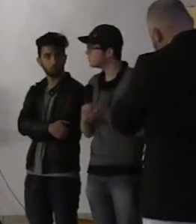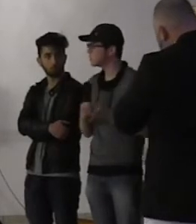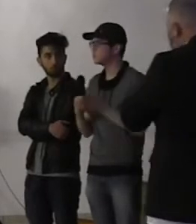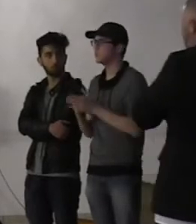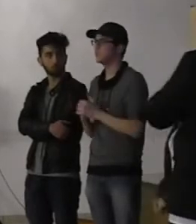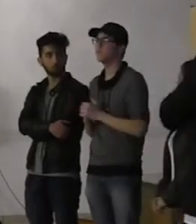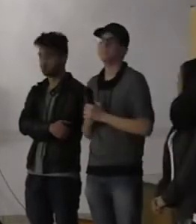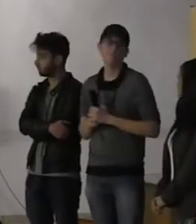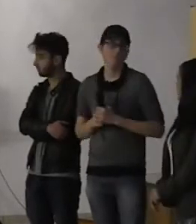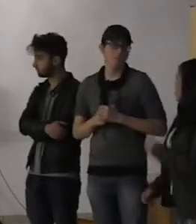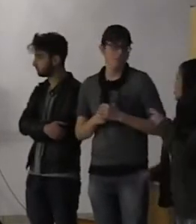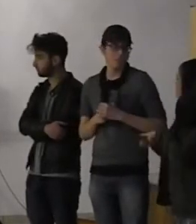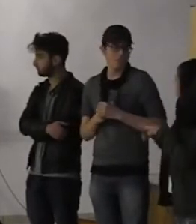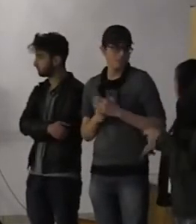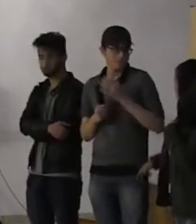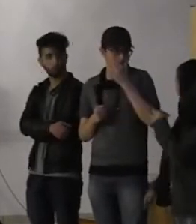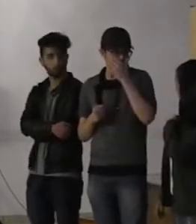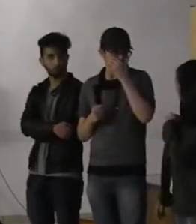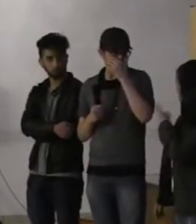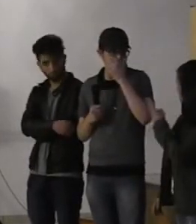Propheten, Lebensgeschichte.